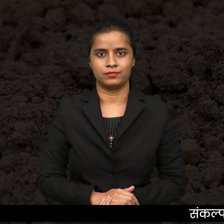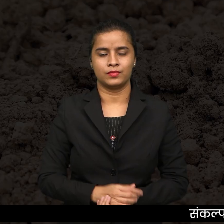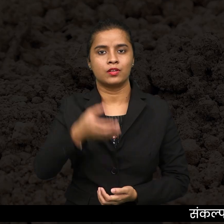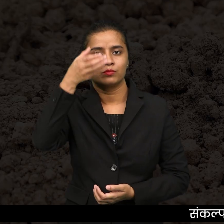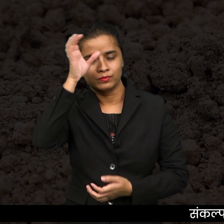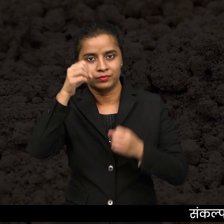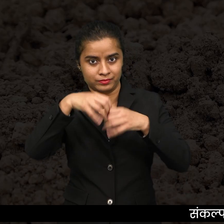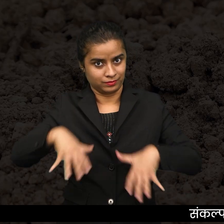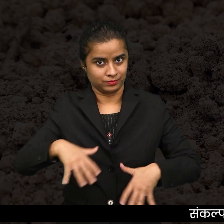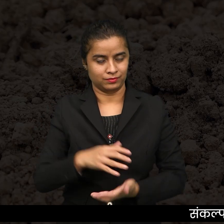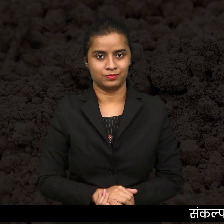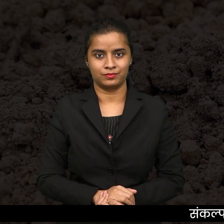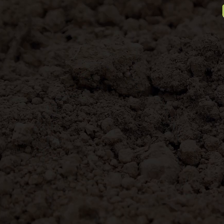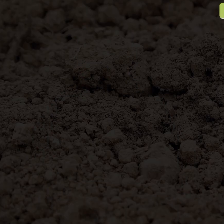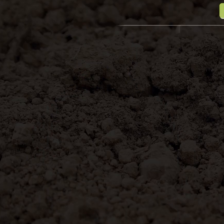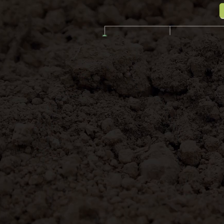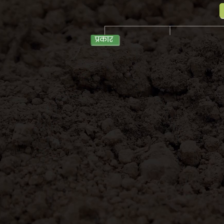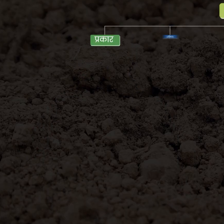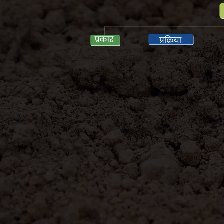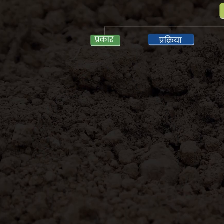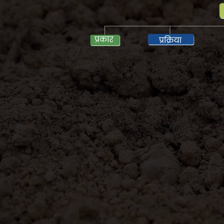संकल्पना नकाशा.